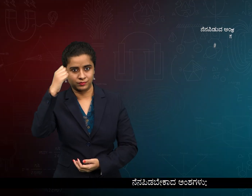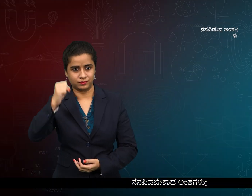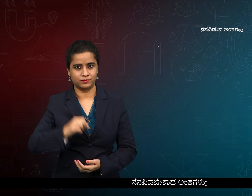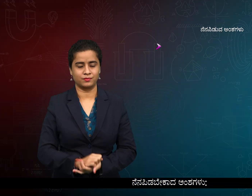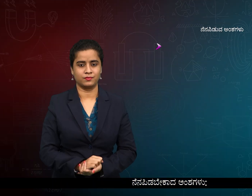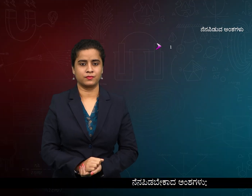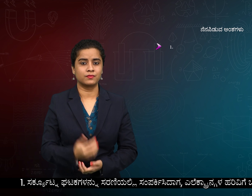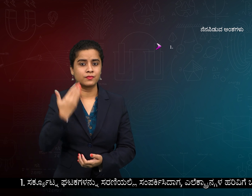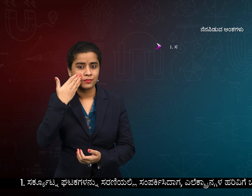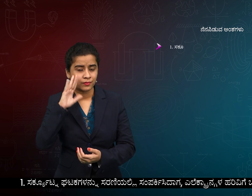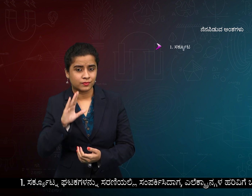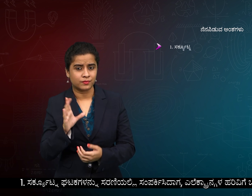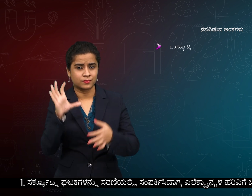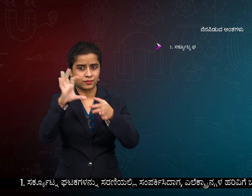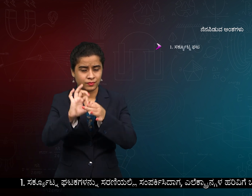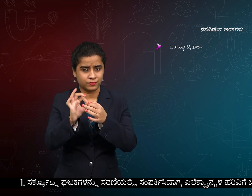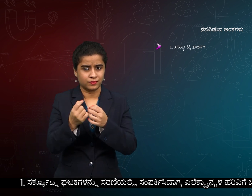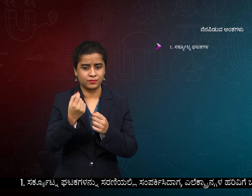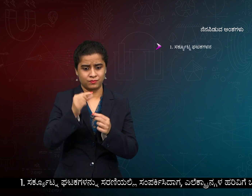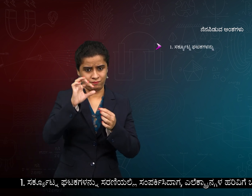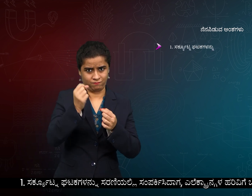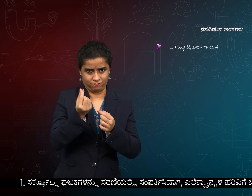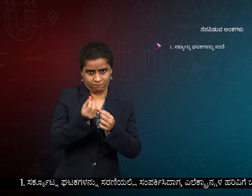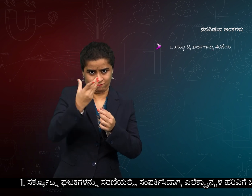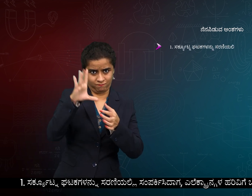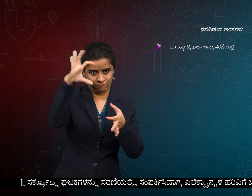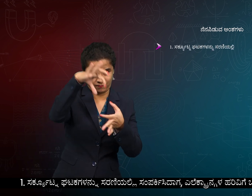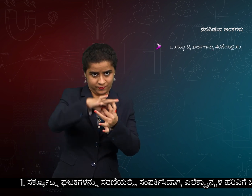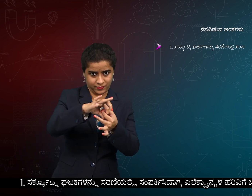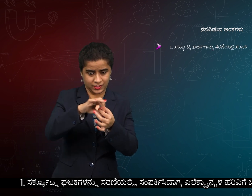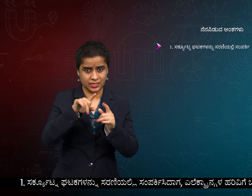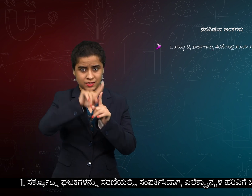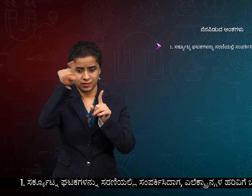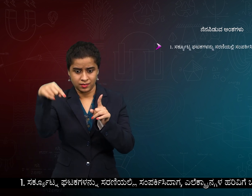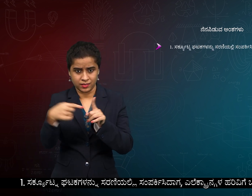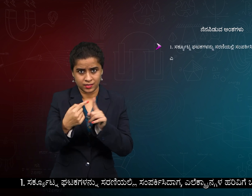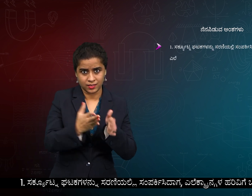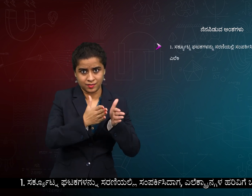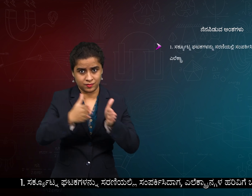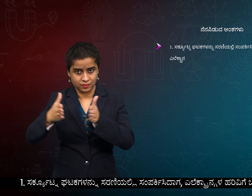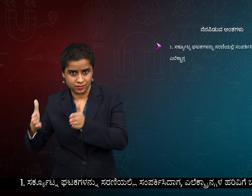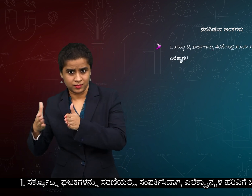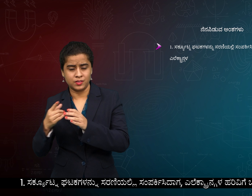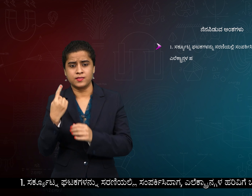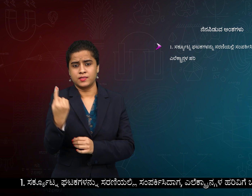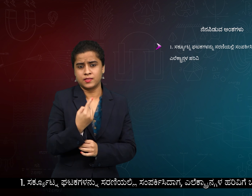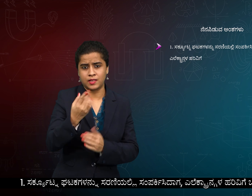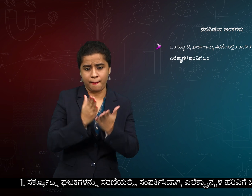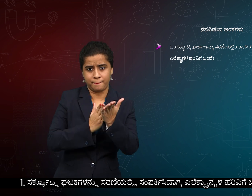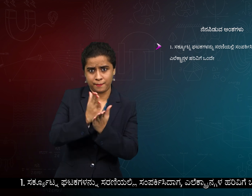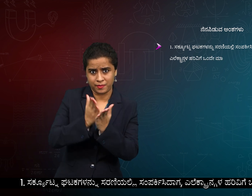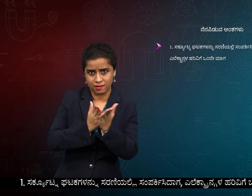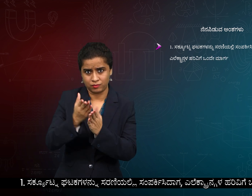ನೆನಪಿಡಬೇಕಾದ ಅಂಶಗಳು: 1. ಸರ್ಕ್ಯೂಟ್ನ ಘಟಕಗಳನ್ನು ಸರಣಿಯಲ್ಲಿ ಸಂಪರ್ಕಿಸಿದಾಗ ಎಲೆಕ್ಟ್ರಾನ್ಗಳ